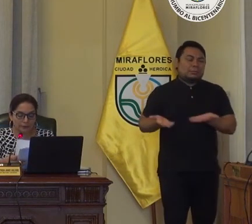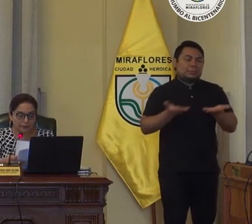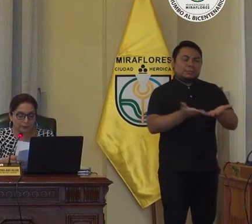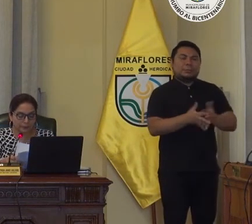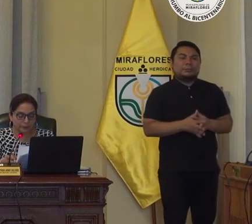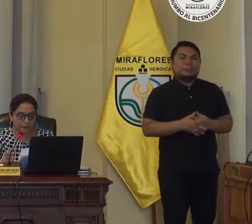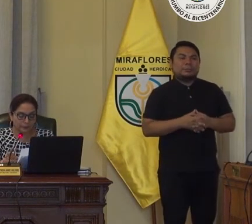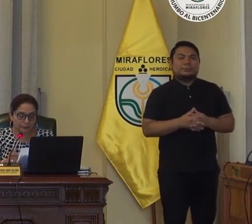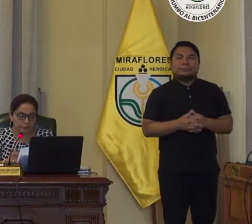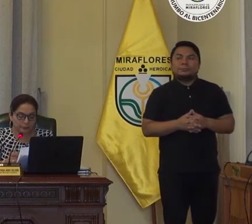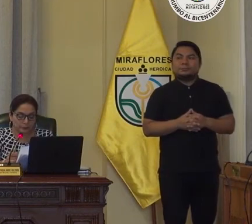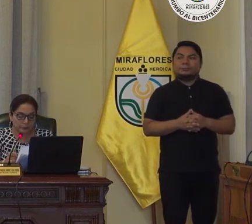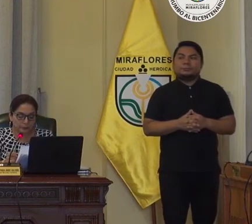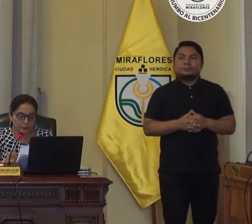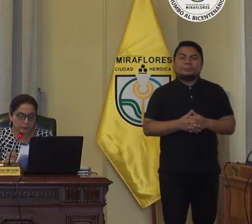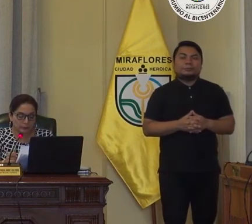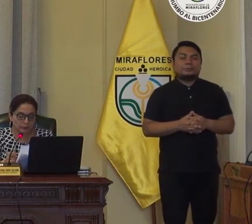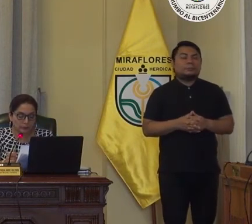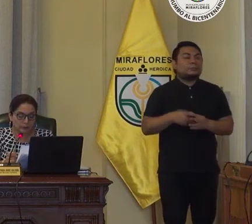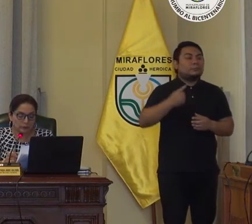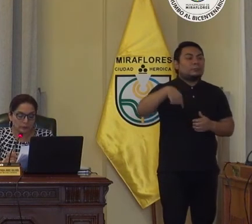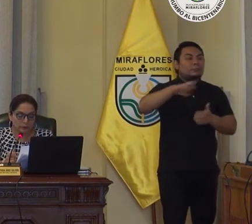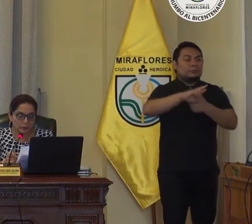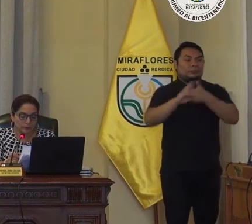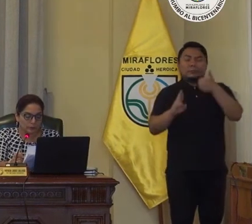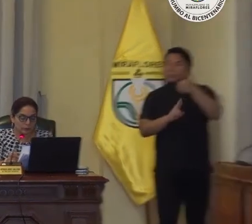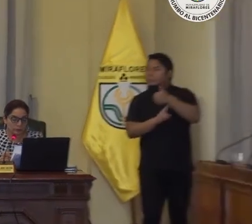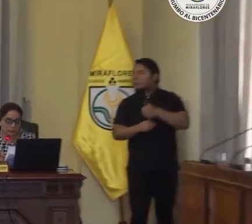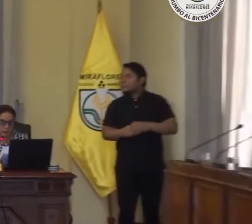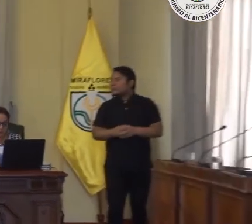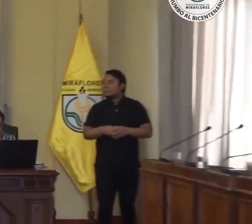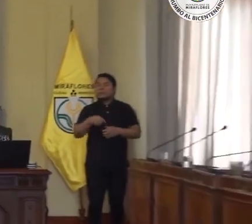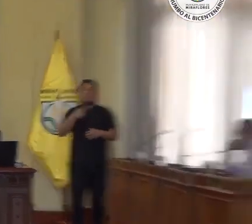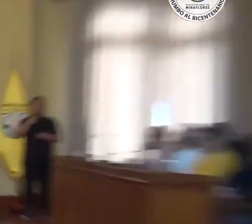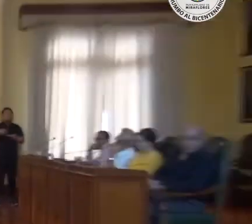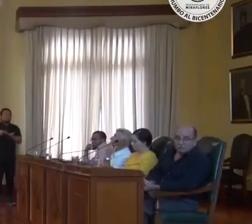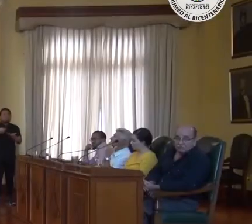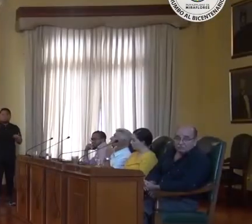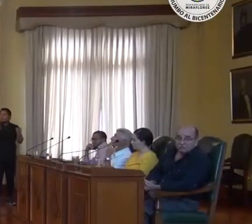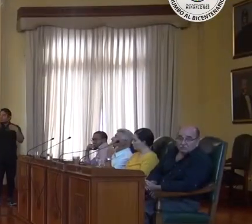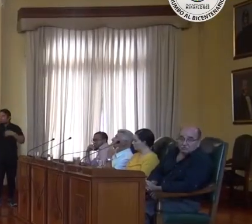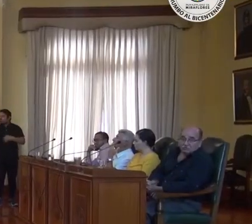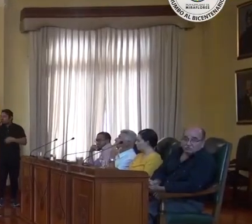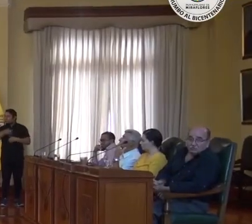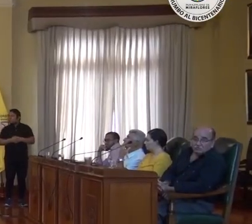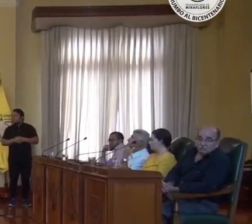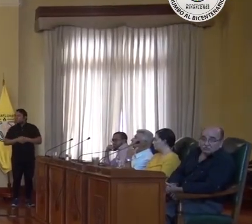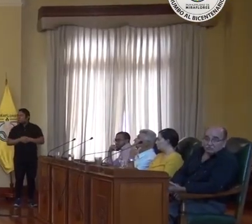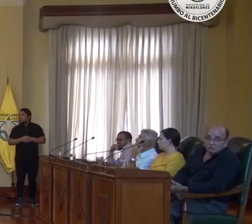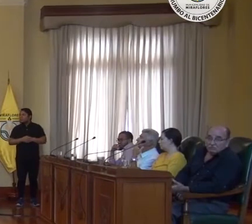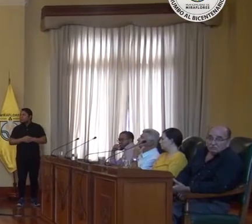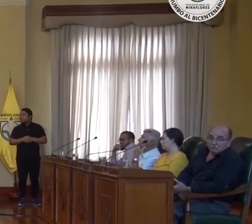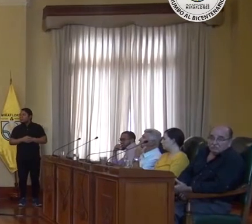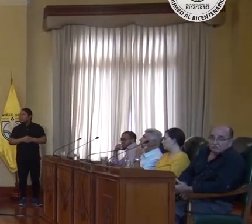contraprestación. Sí, señores regidores, a debate.